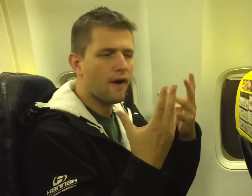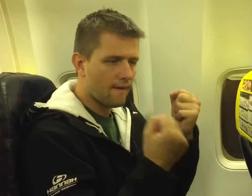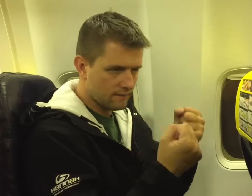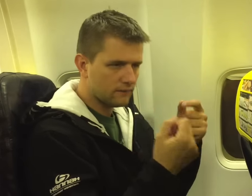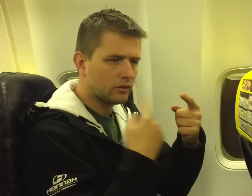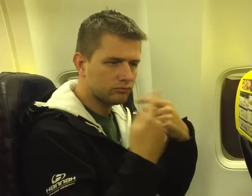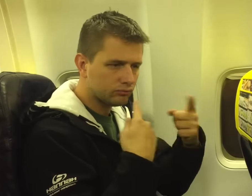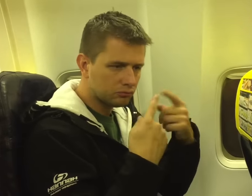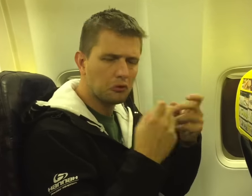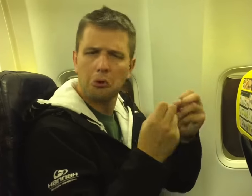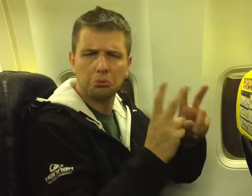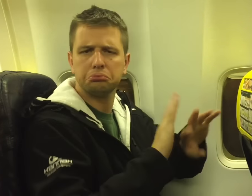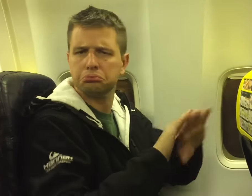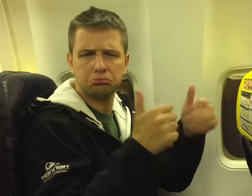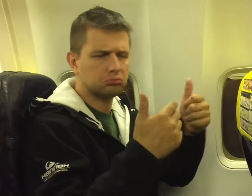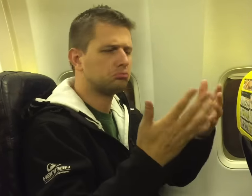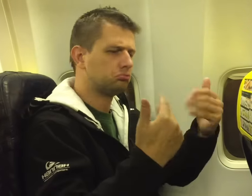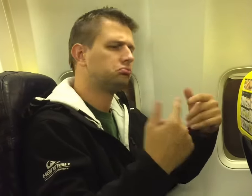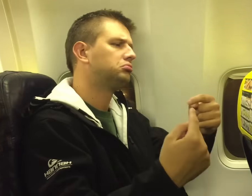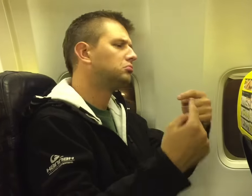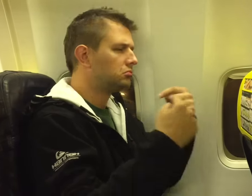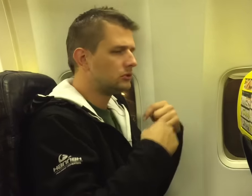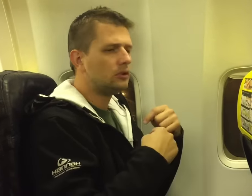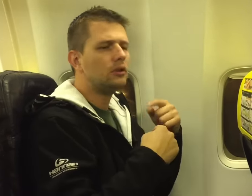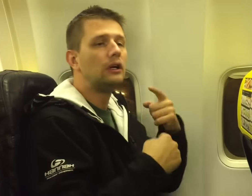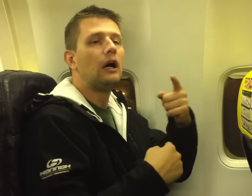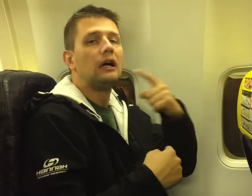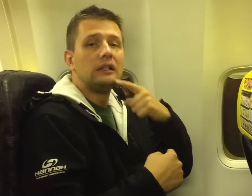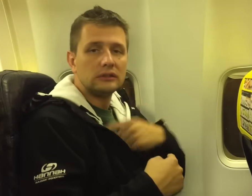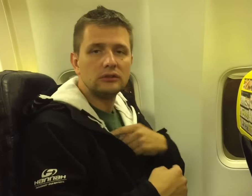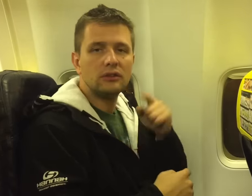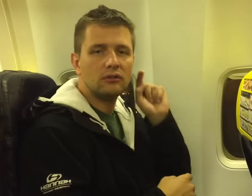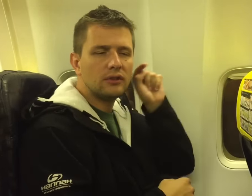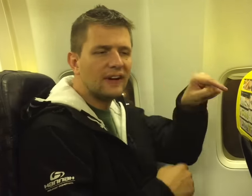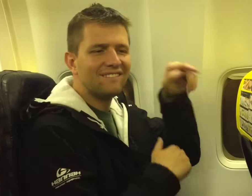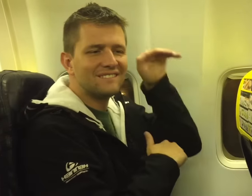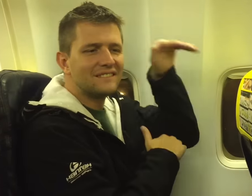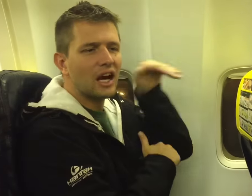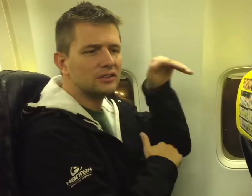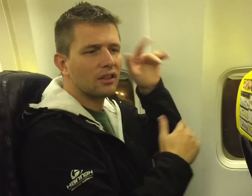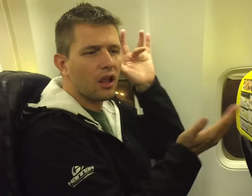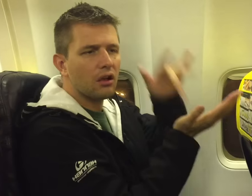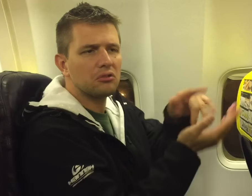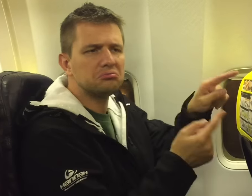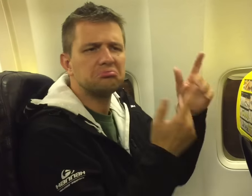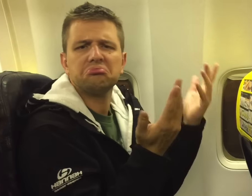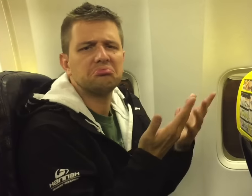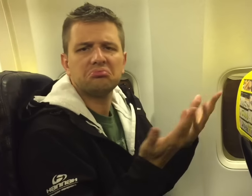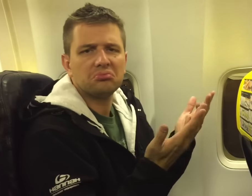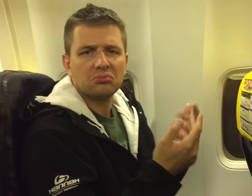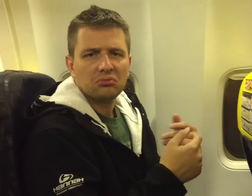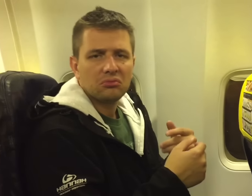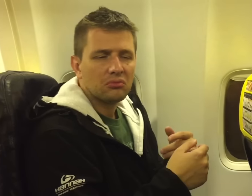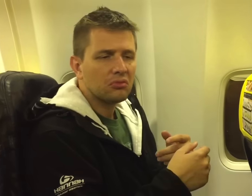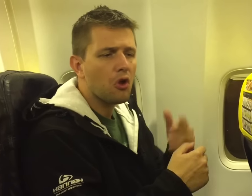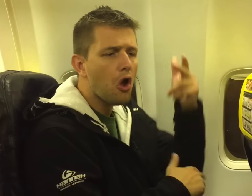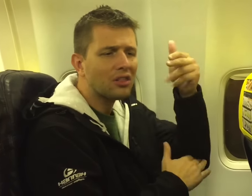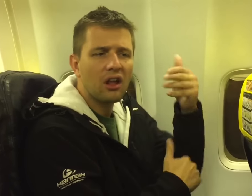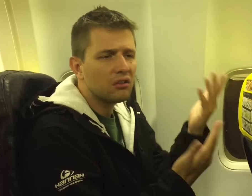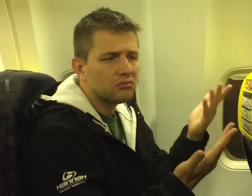plus d'informations, consultez les cartes de sécurité situées devant vous. Votre commandant vous invite à les lire avec soin. Veuillez vous assurer que vos ceintures sont